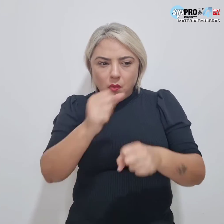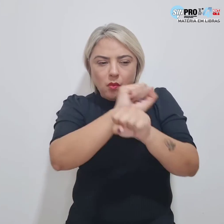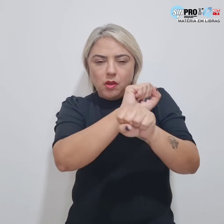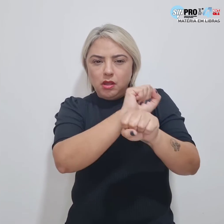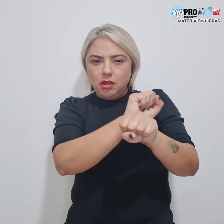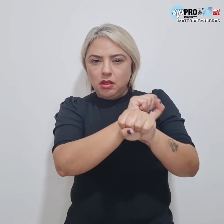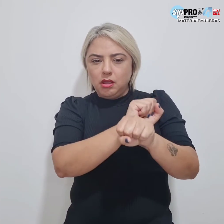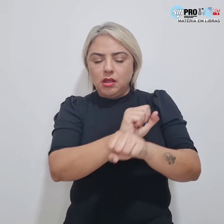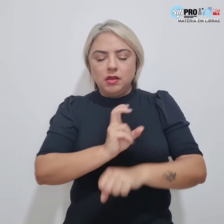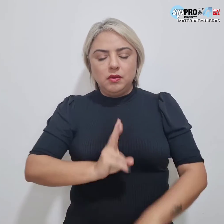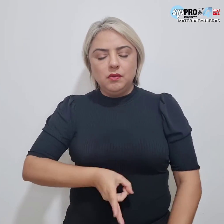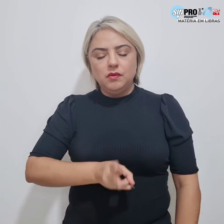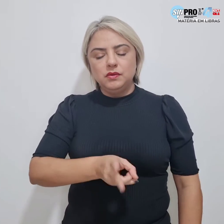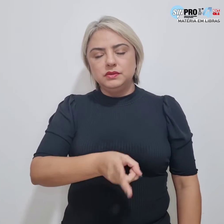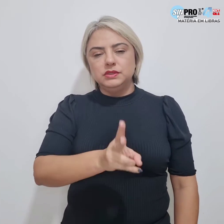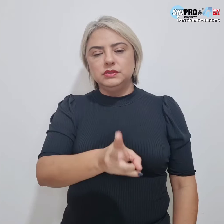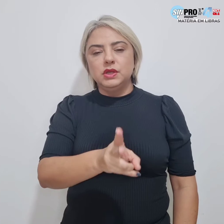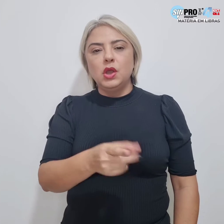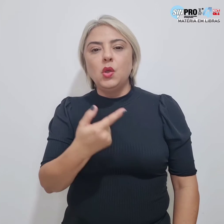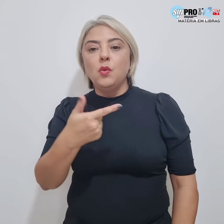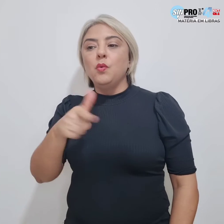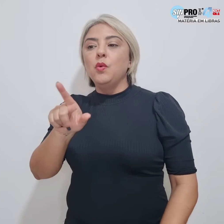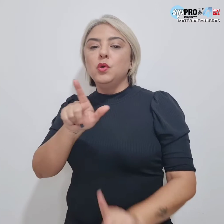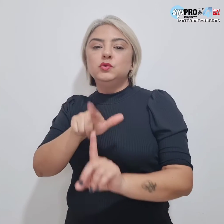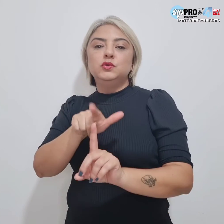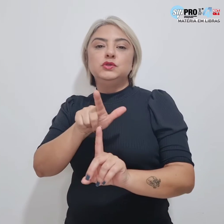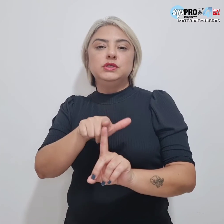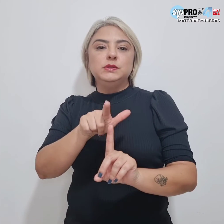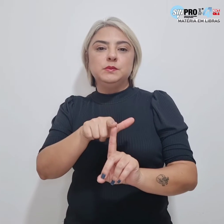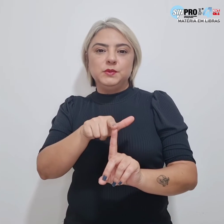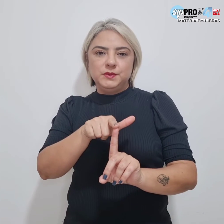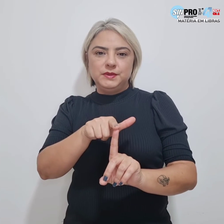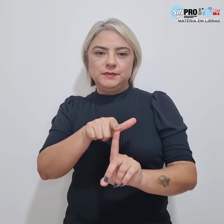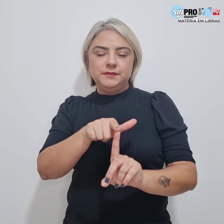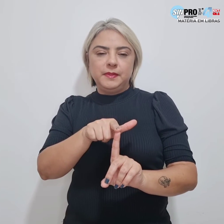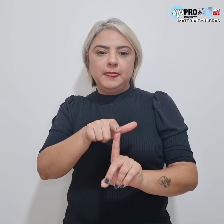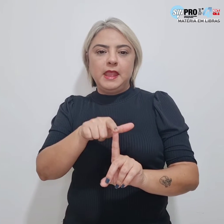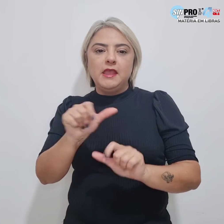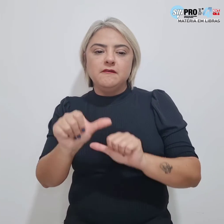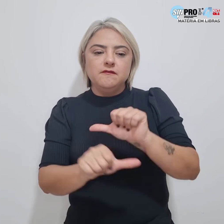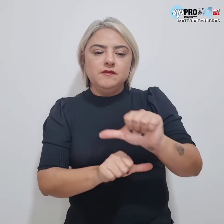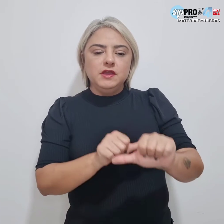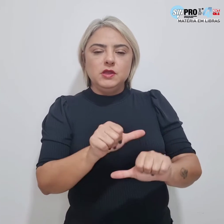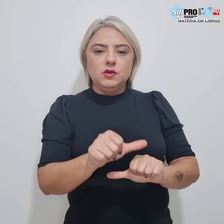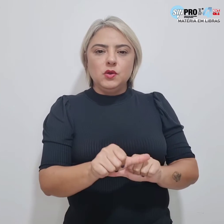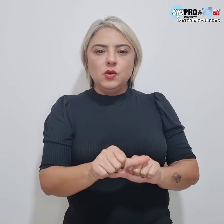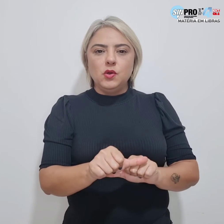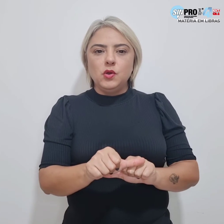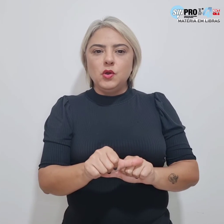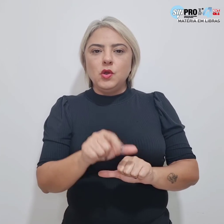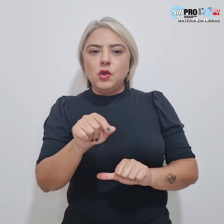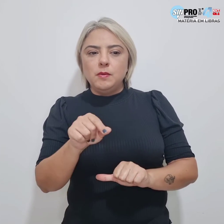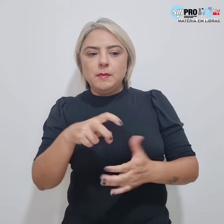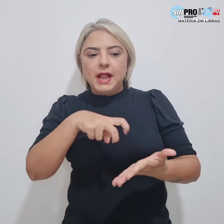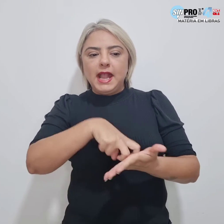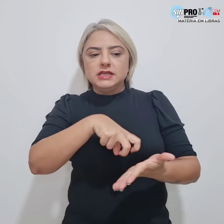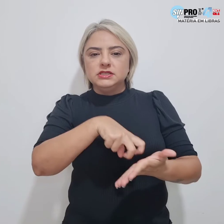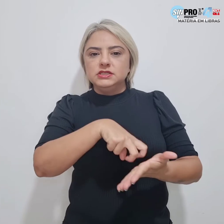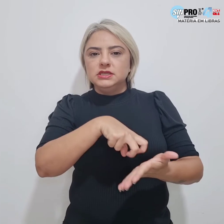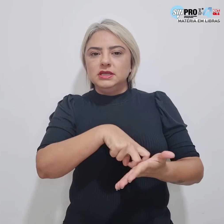escravos continuaram com outro tipo de vestimenta. Tornaram-se meios de disciplinas comuns para os